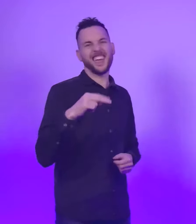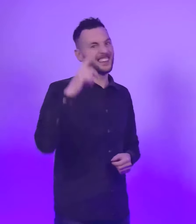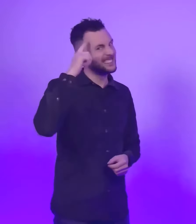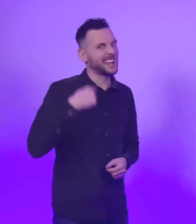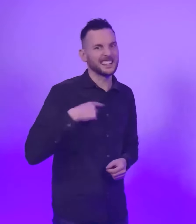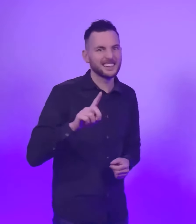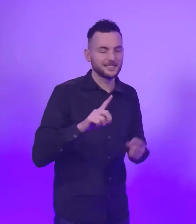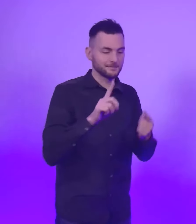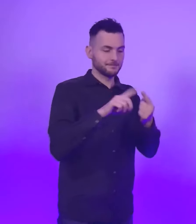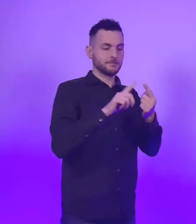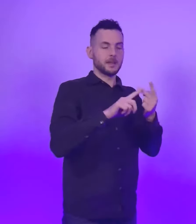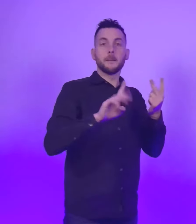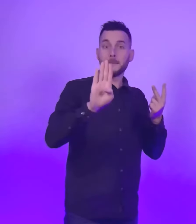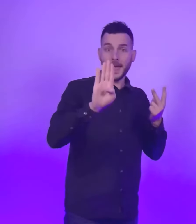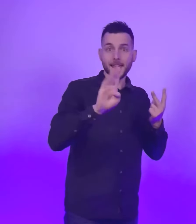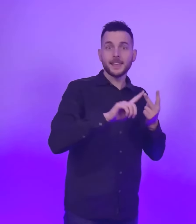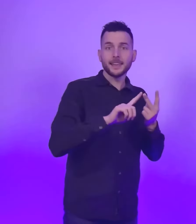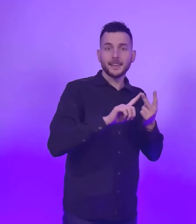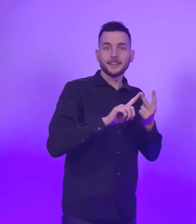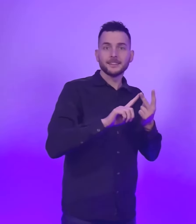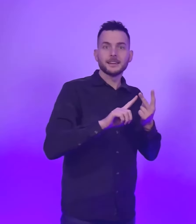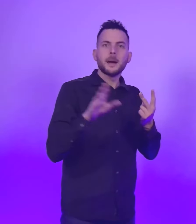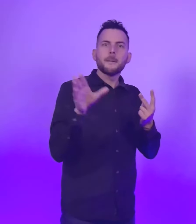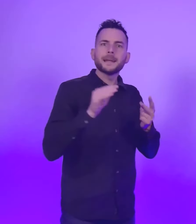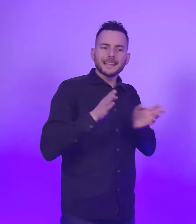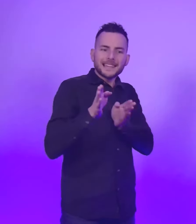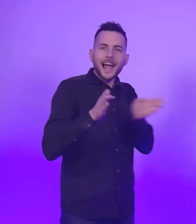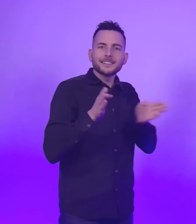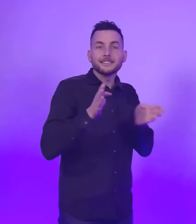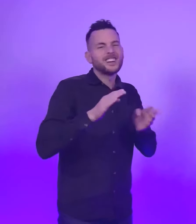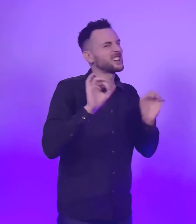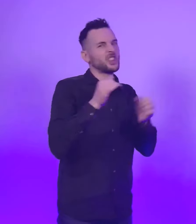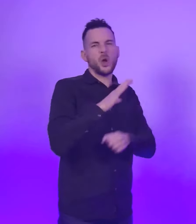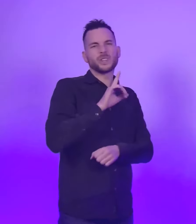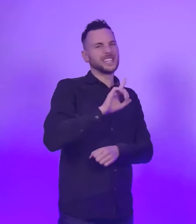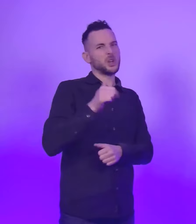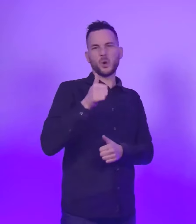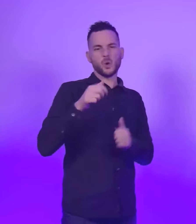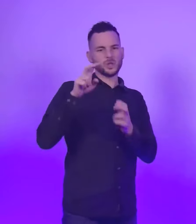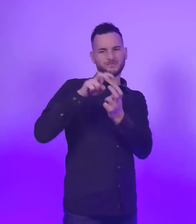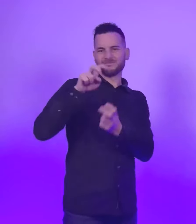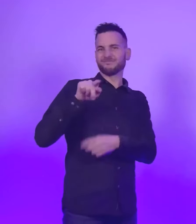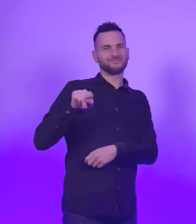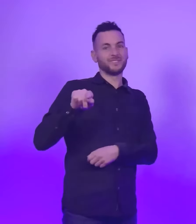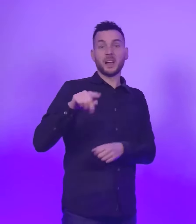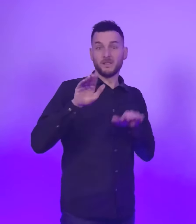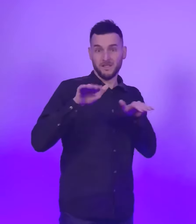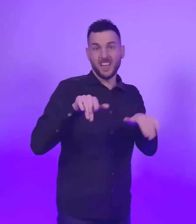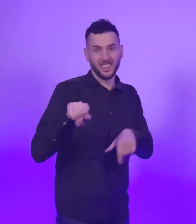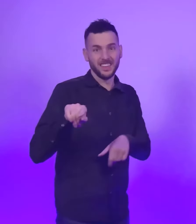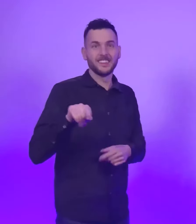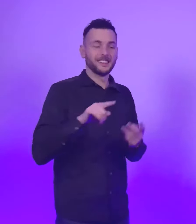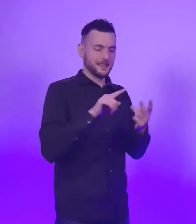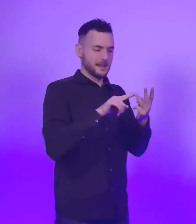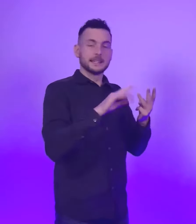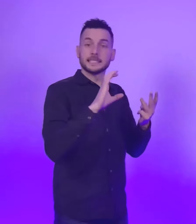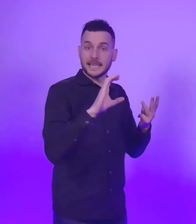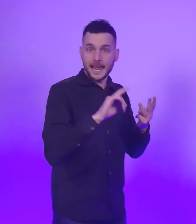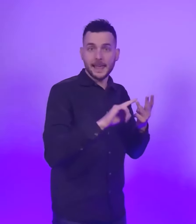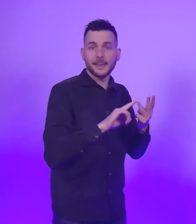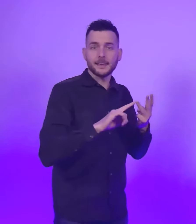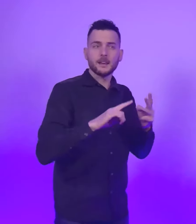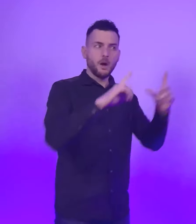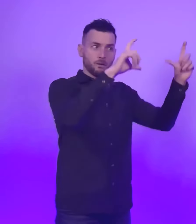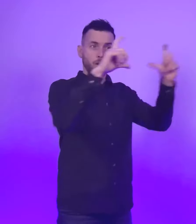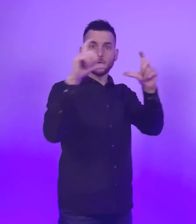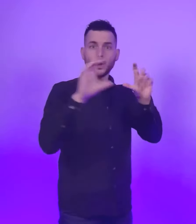hoor. B. Met schaatsen? Nou dat kon ze ook niet zo goed. Ging ze vallen. Lekker. C. Allemaal foto's aan de wand. Oh